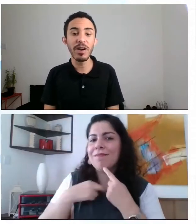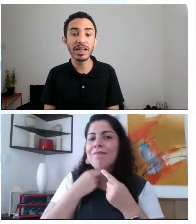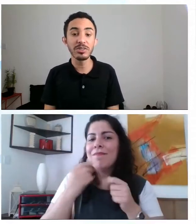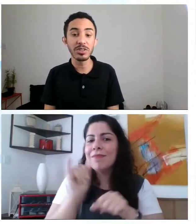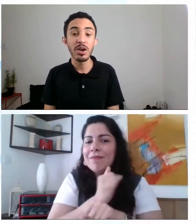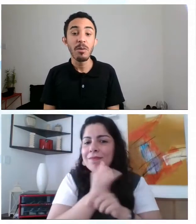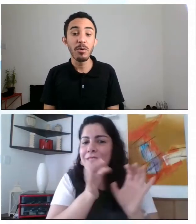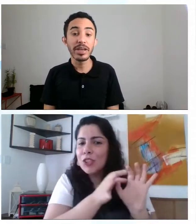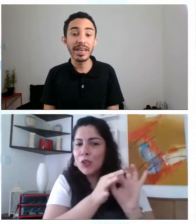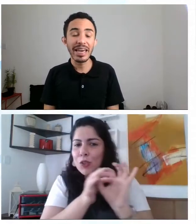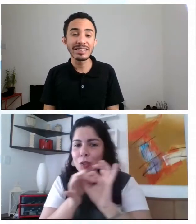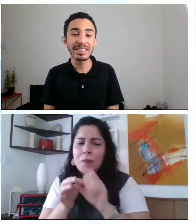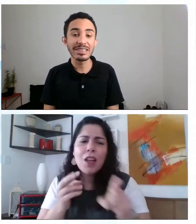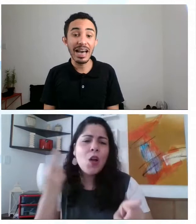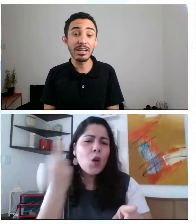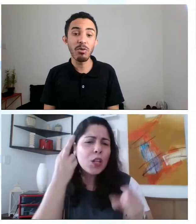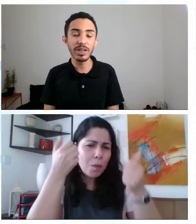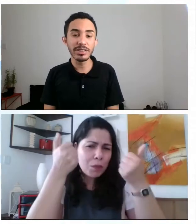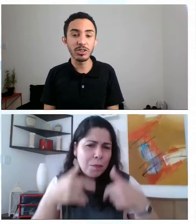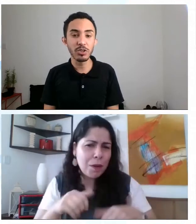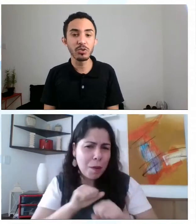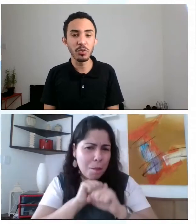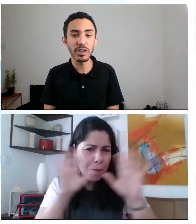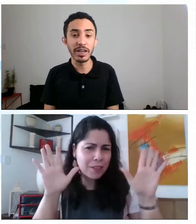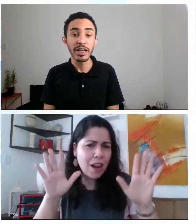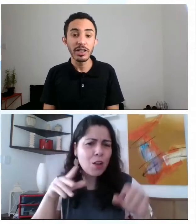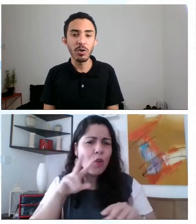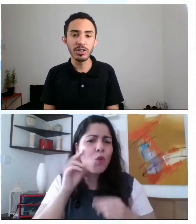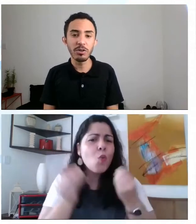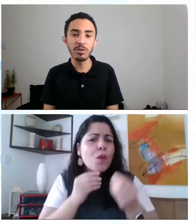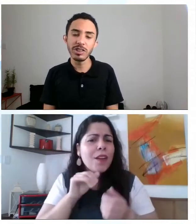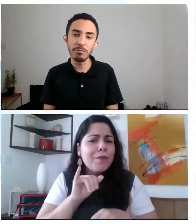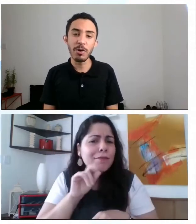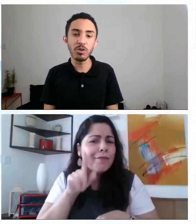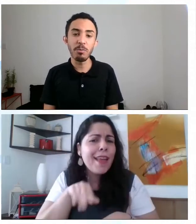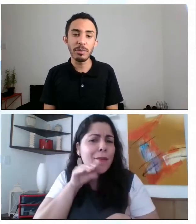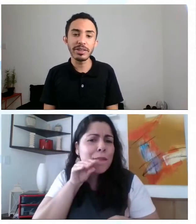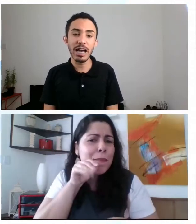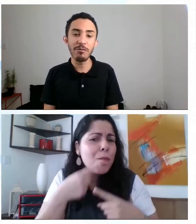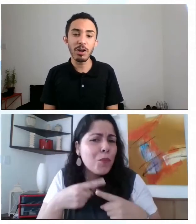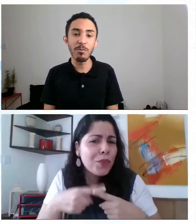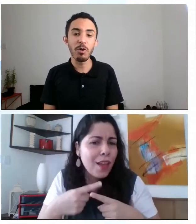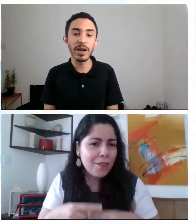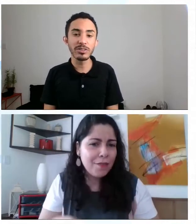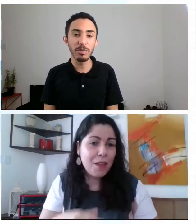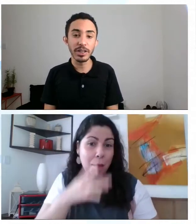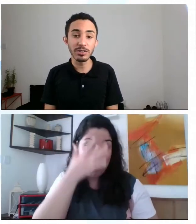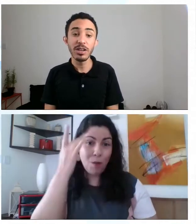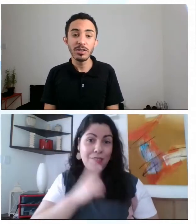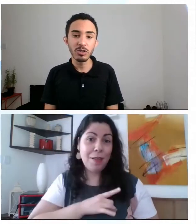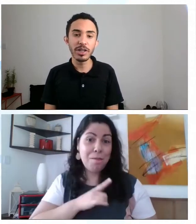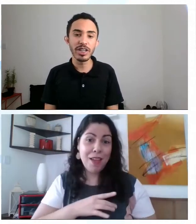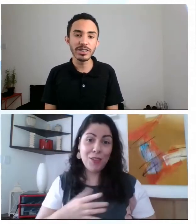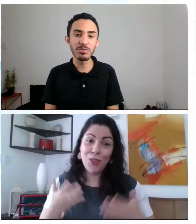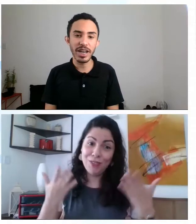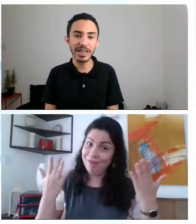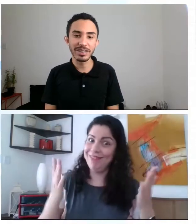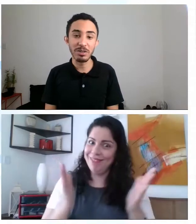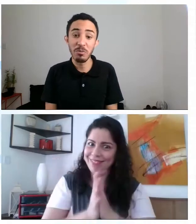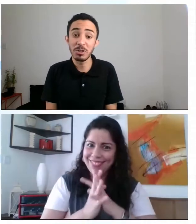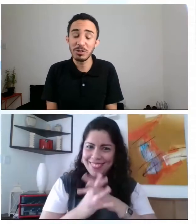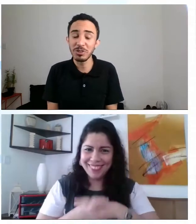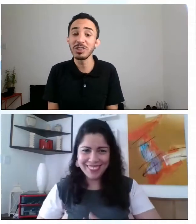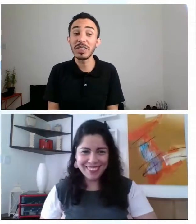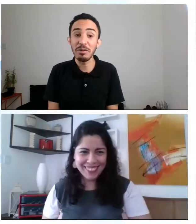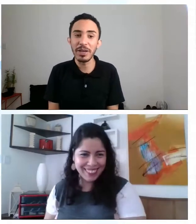eram reprovados. Porque é necessário conhecer a estrutura, e o Rodrigo, inclusive, pode complementar, falar um pouco mais sobre isso, sobre a direção